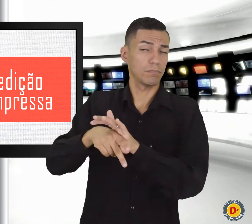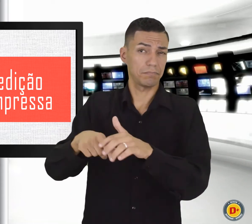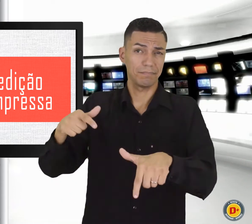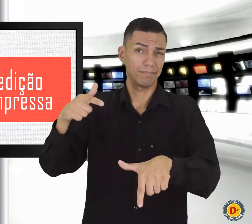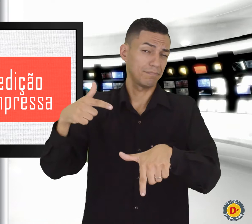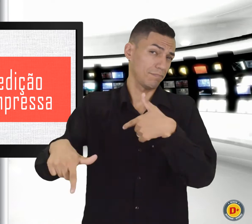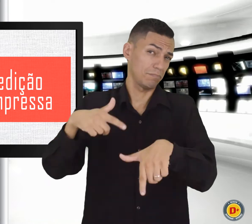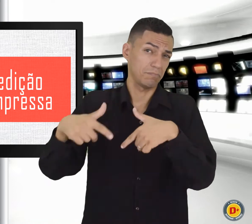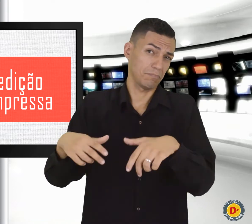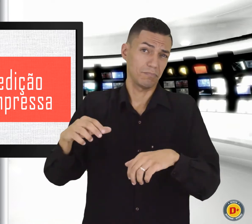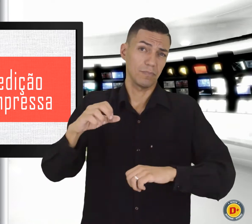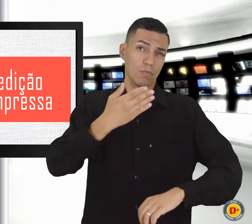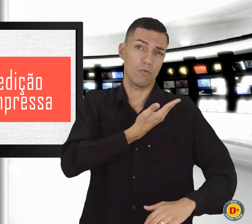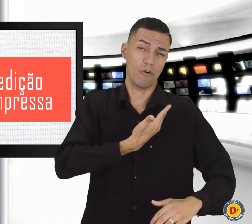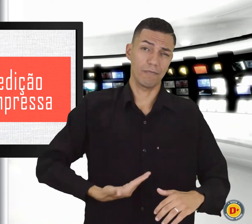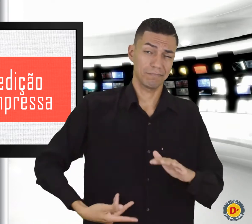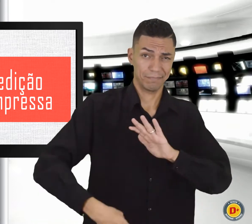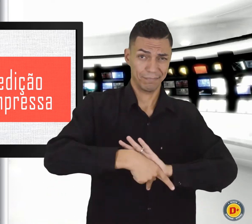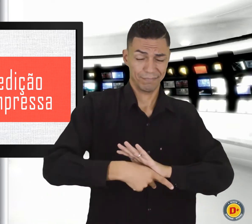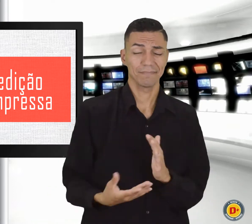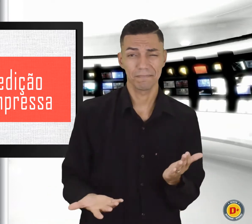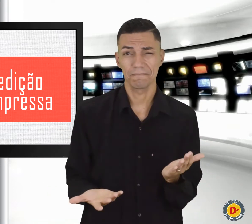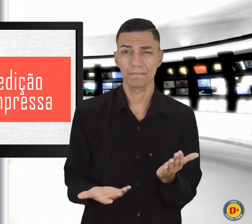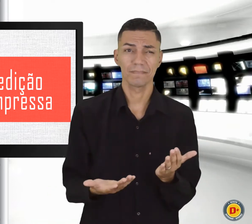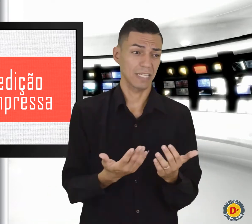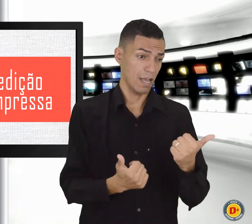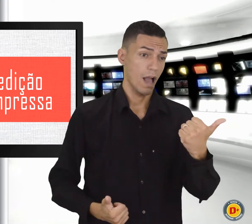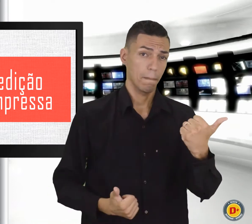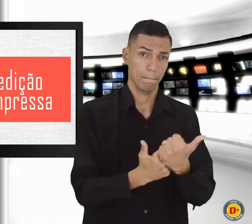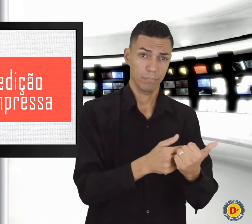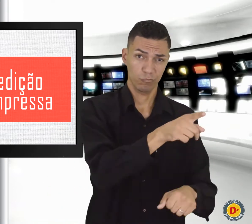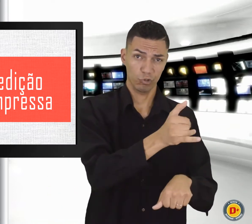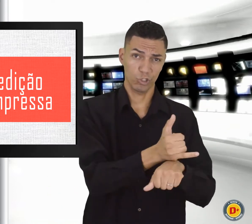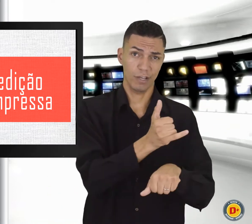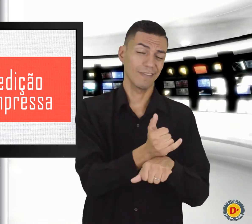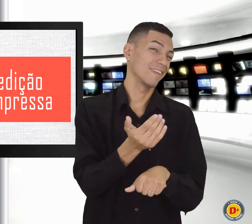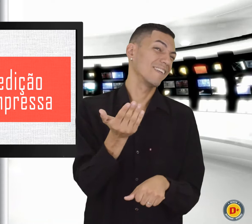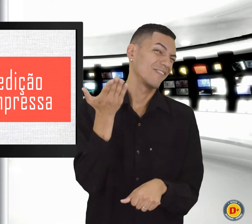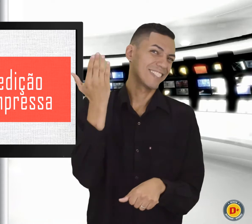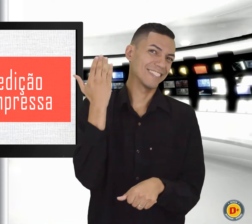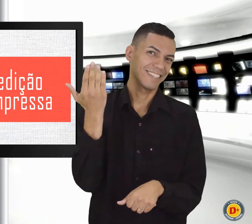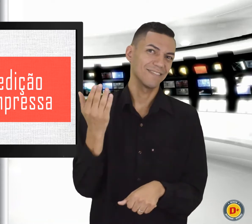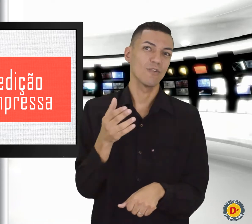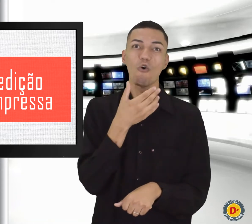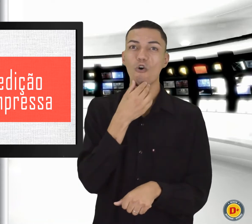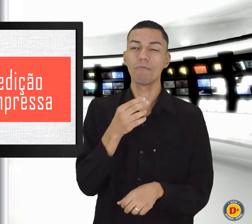ao chefe nos fez denominar o antigo preparador laboral como consultor de emprego